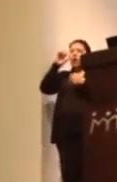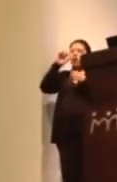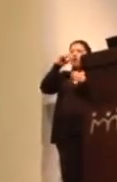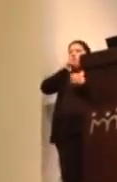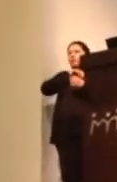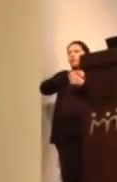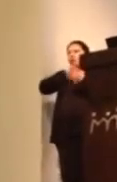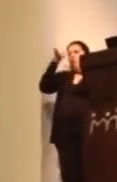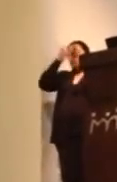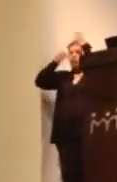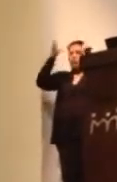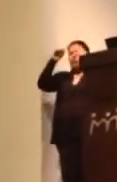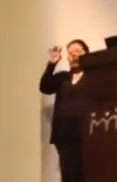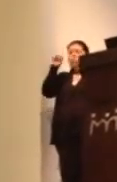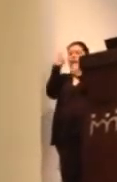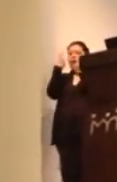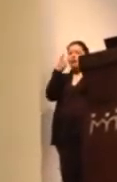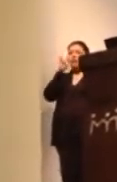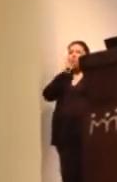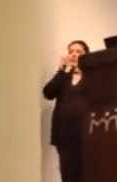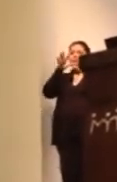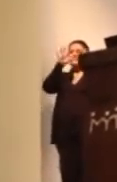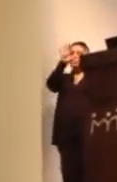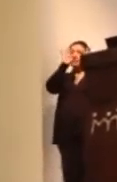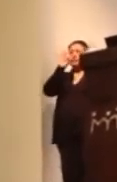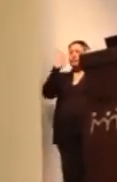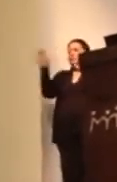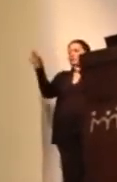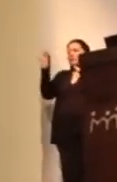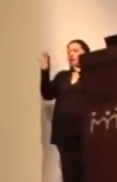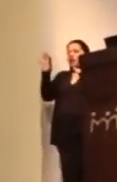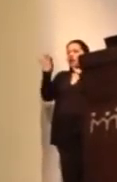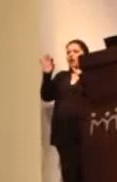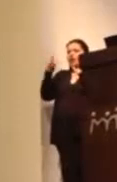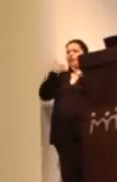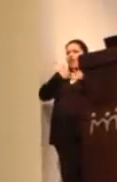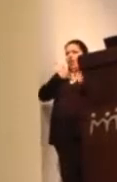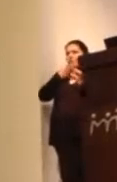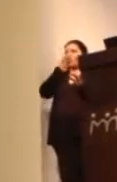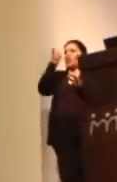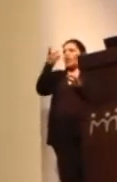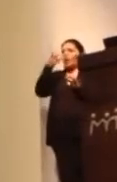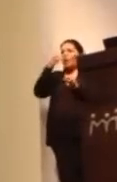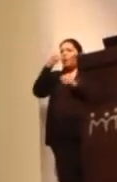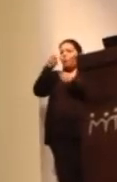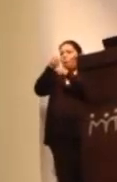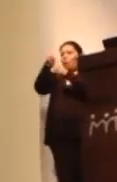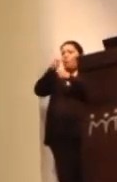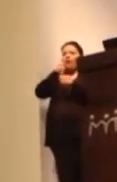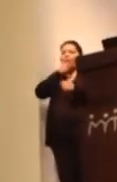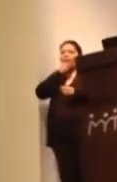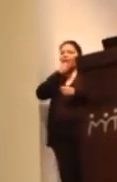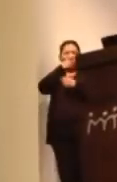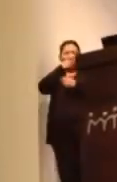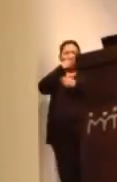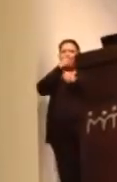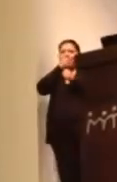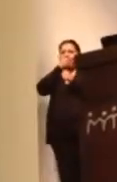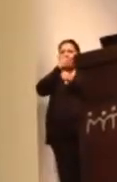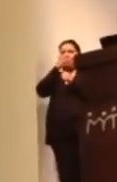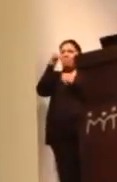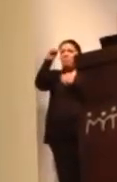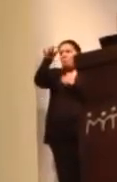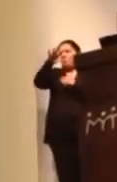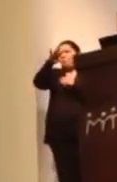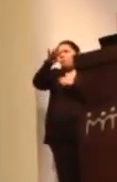Por eso, si yo te digo ahorita micrófono, tú puedes pensar cualquier 500. Si te pongo el micrófono,